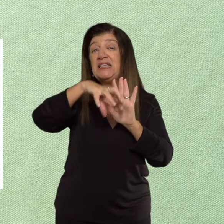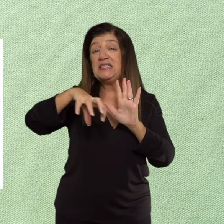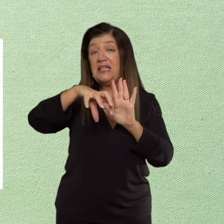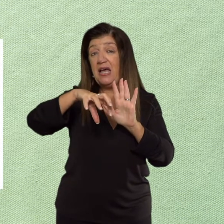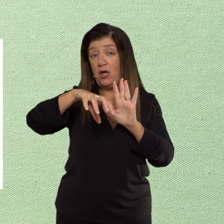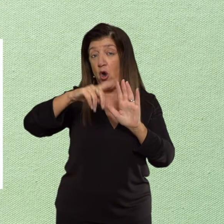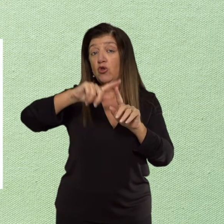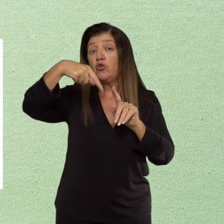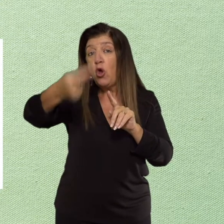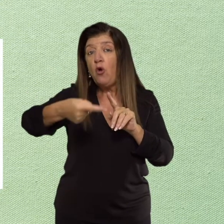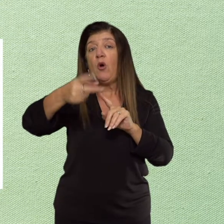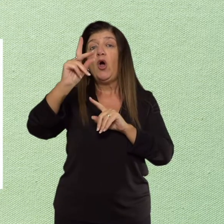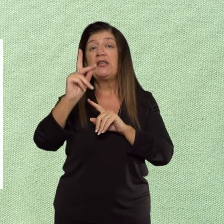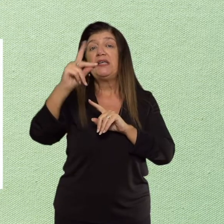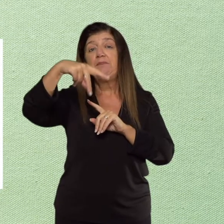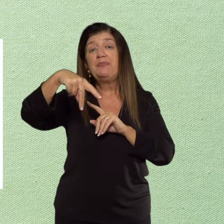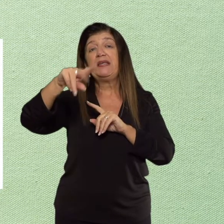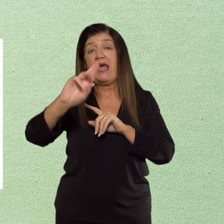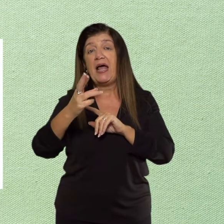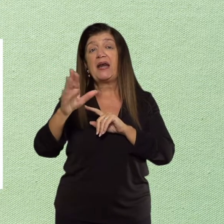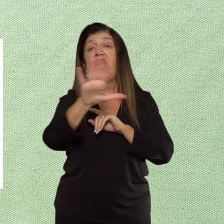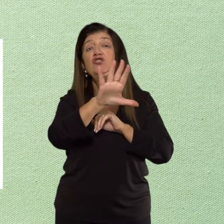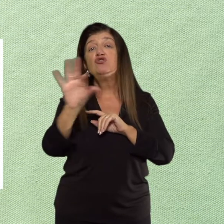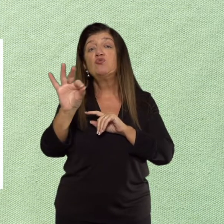503, che ha allargato